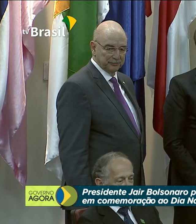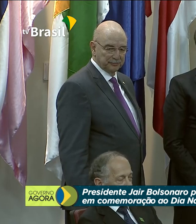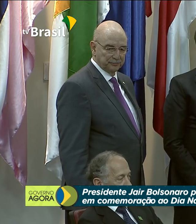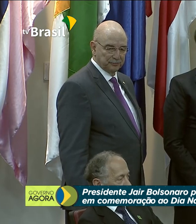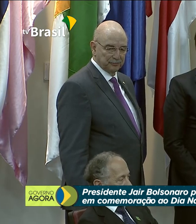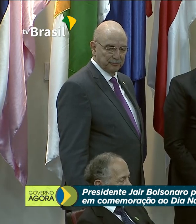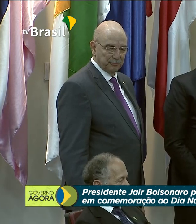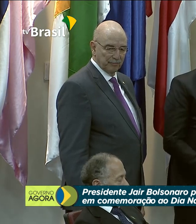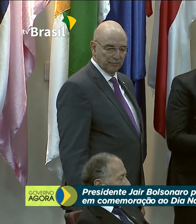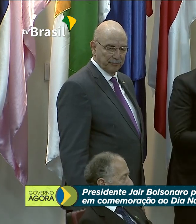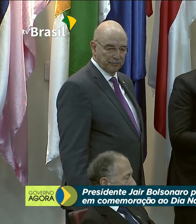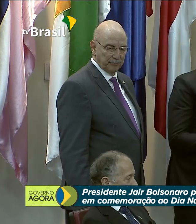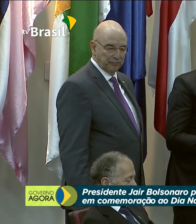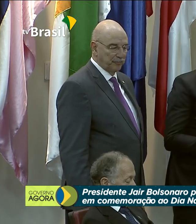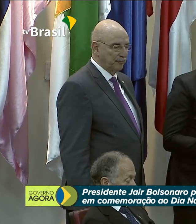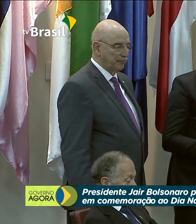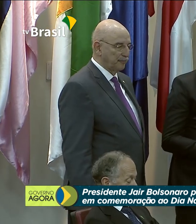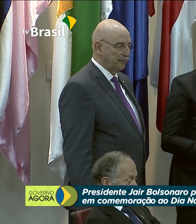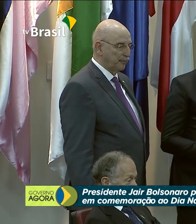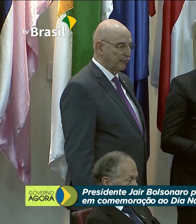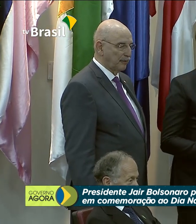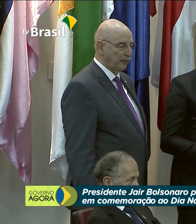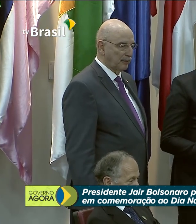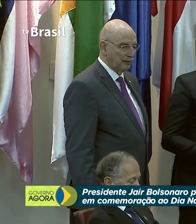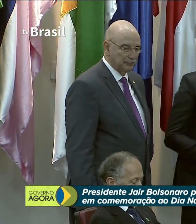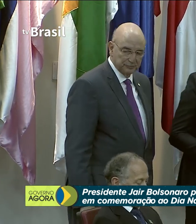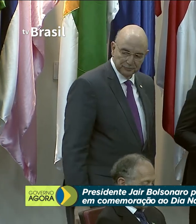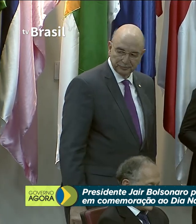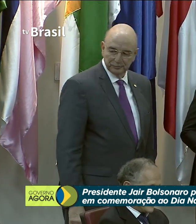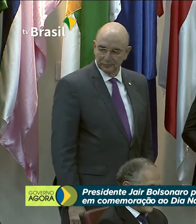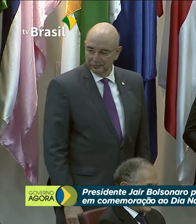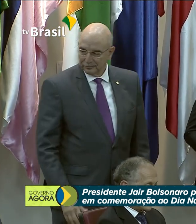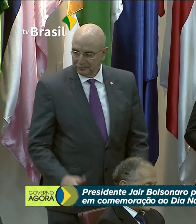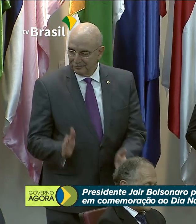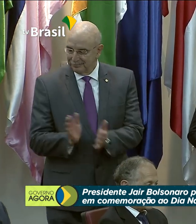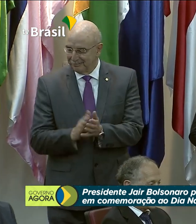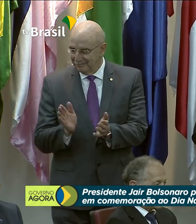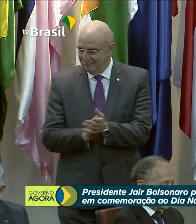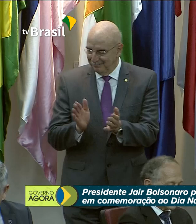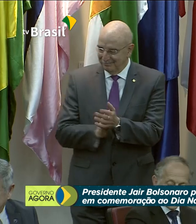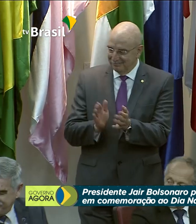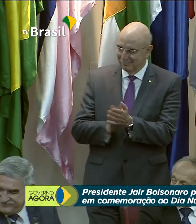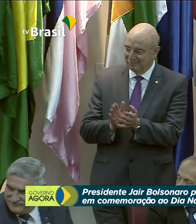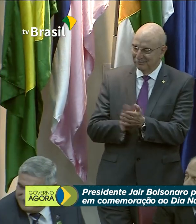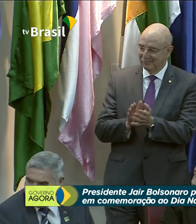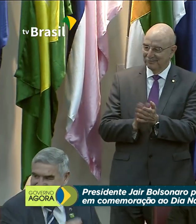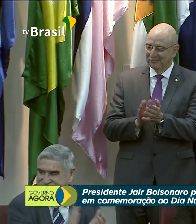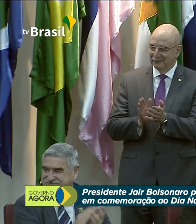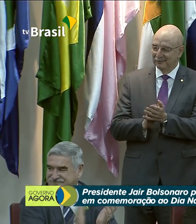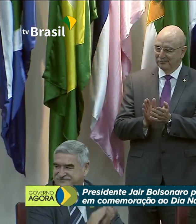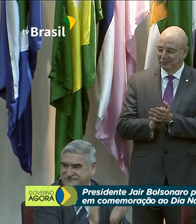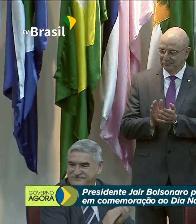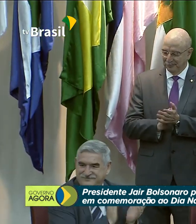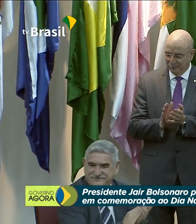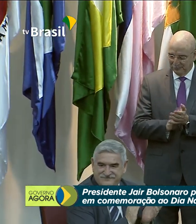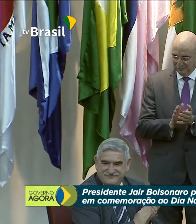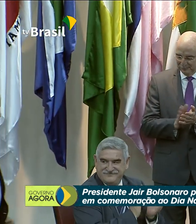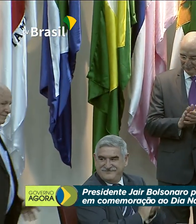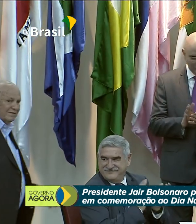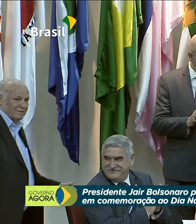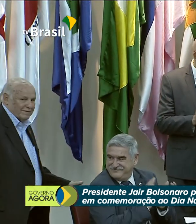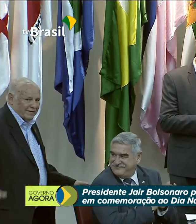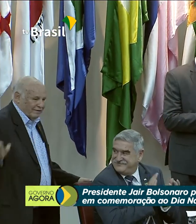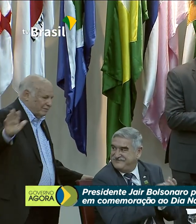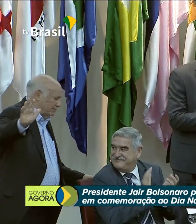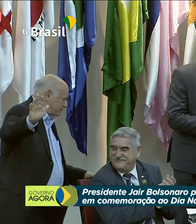Representando a seleção de 1962, Pepe, que já está no palco aqui, inclusive. José Macia nasceu